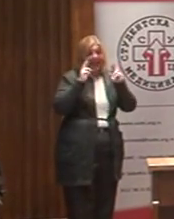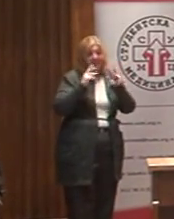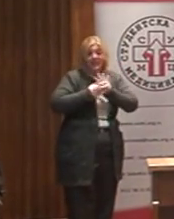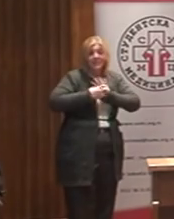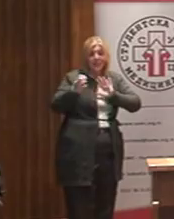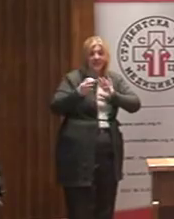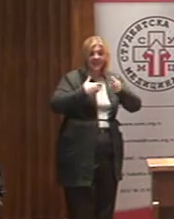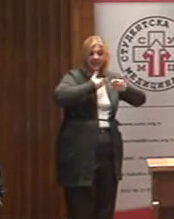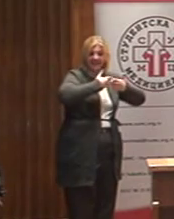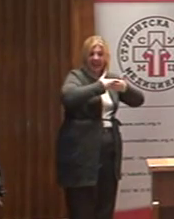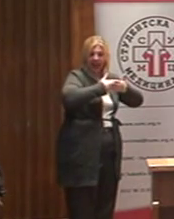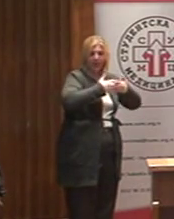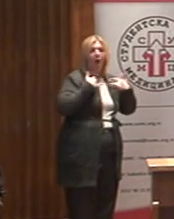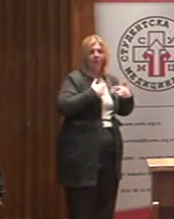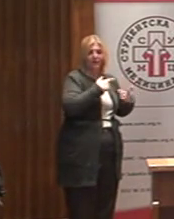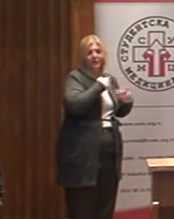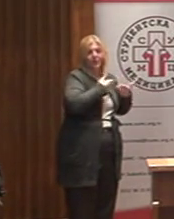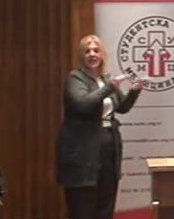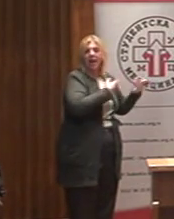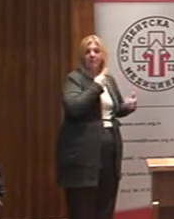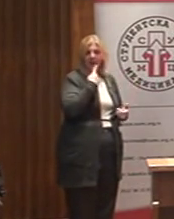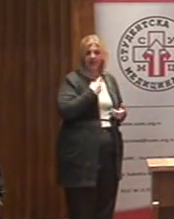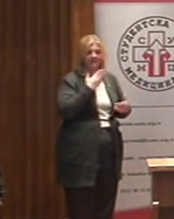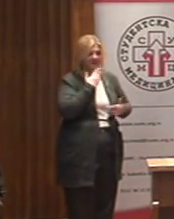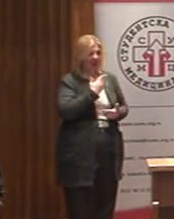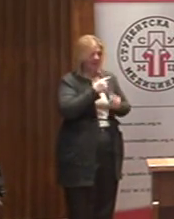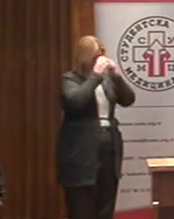i da profesor želi da kažem koju reč vezano za ovaj projekat. Hvala.